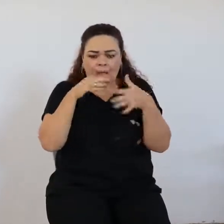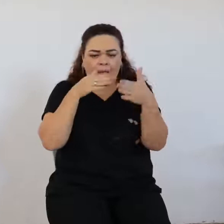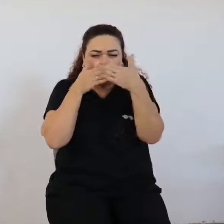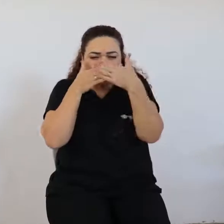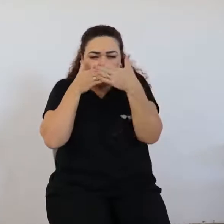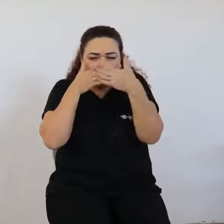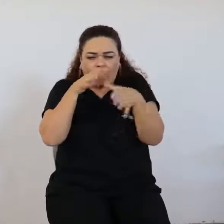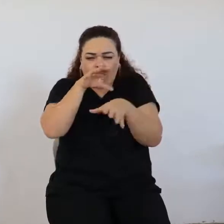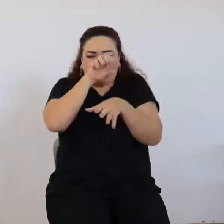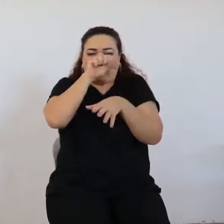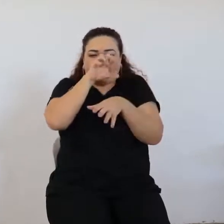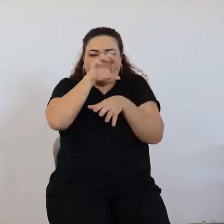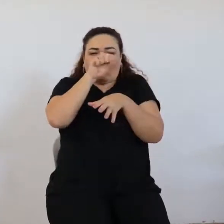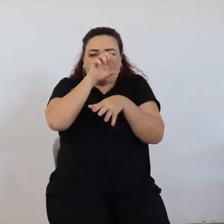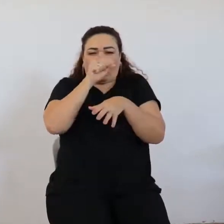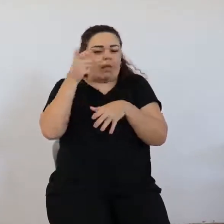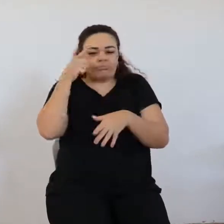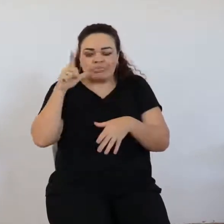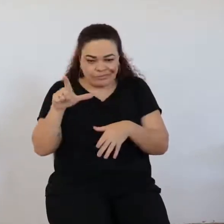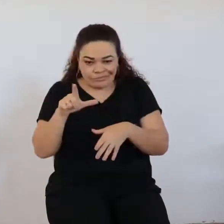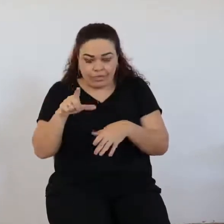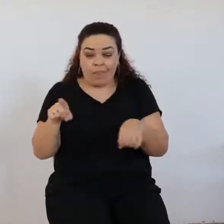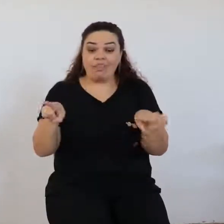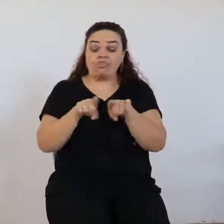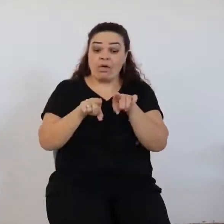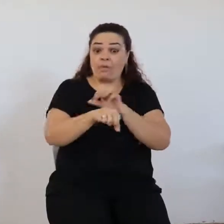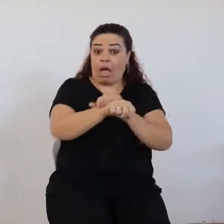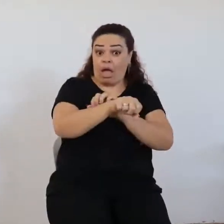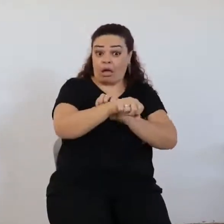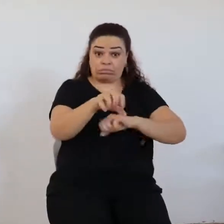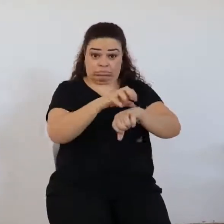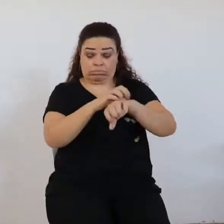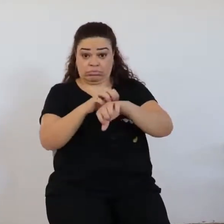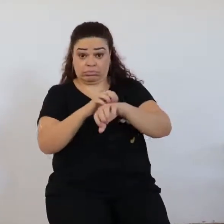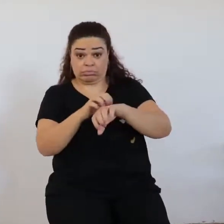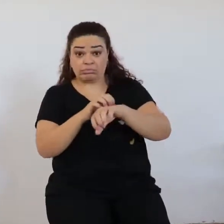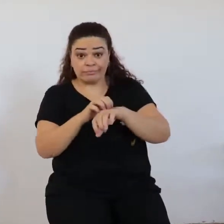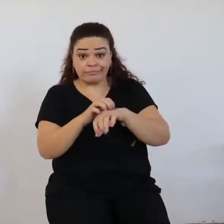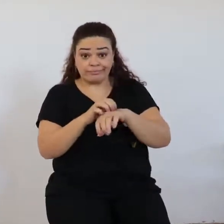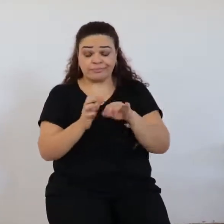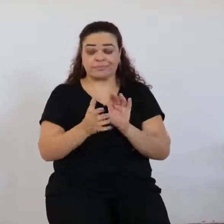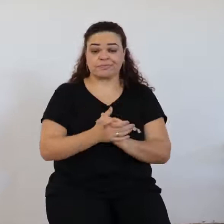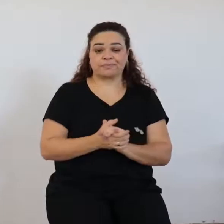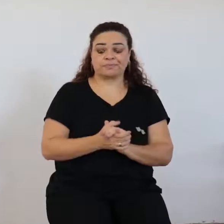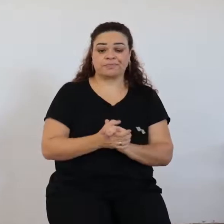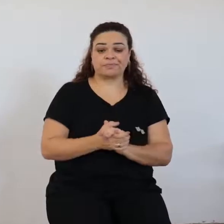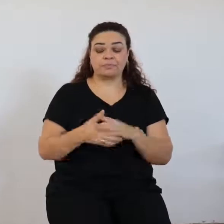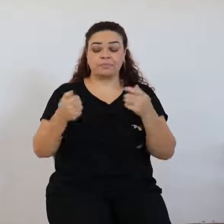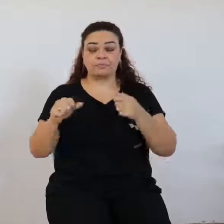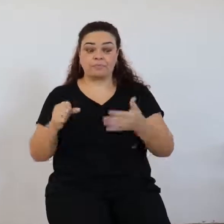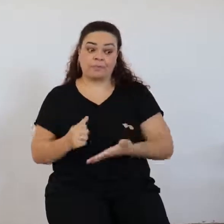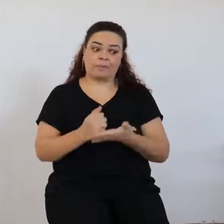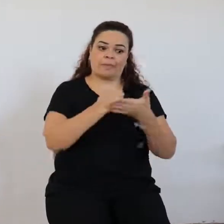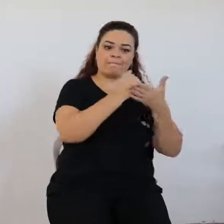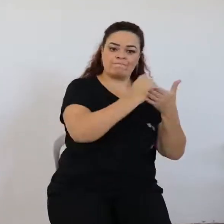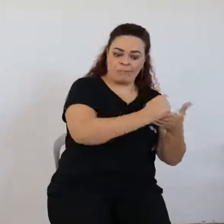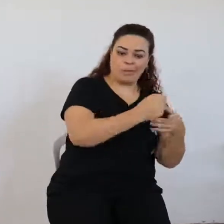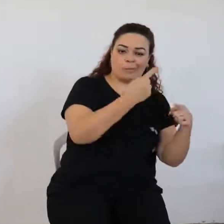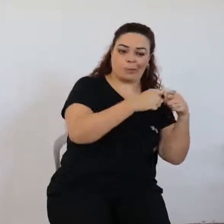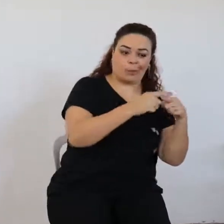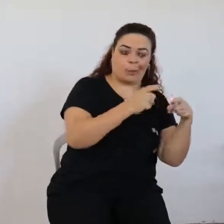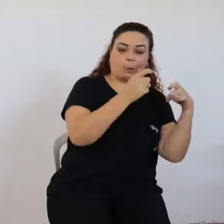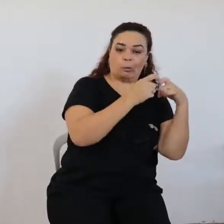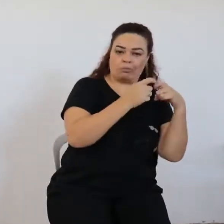pode ser algum problema alérgico. Então a gente tem que procurar sanar esse problema, porque vai interferir tanto no crescimento,